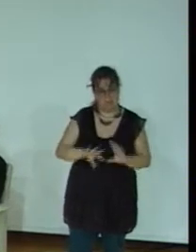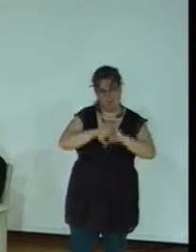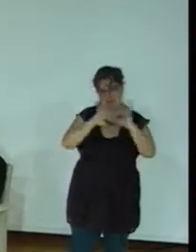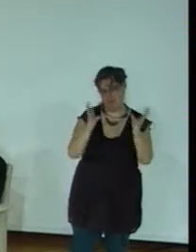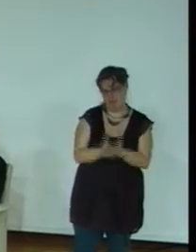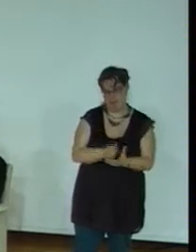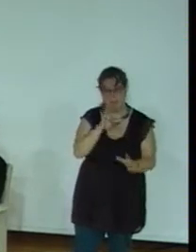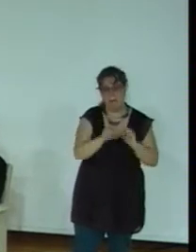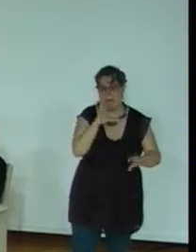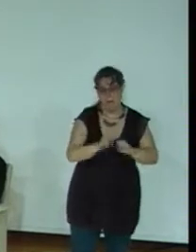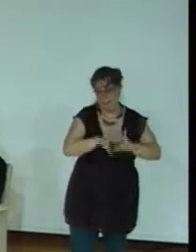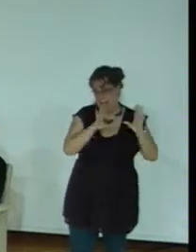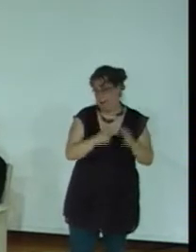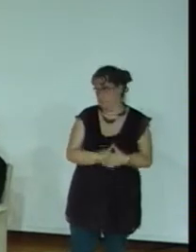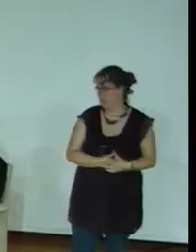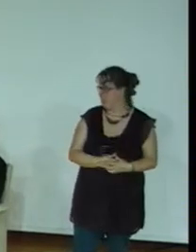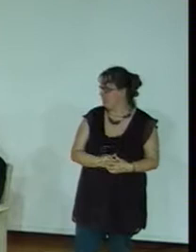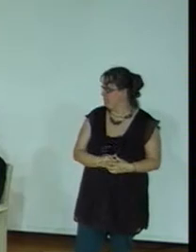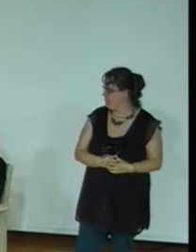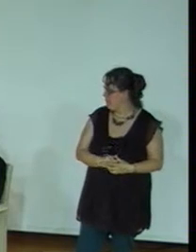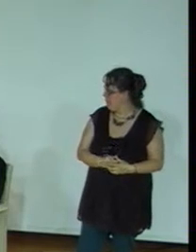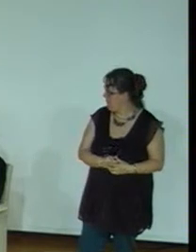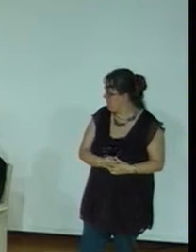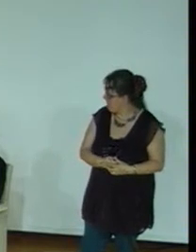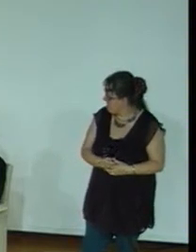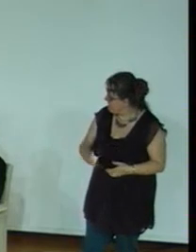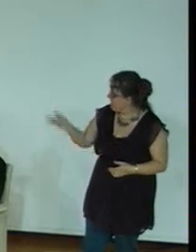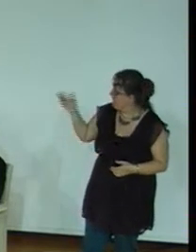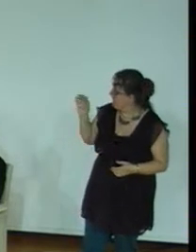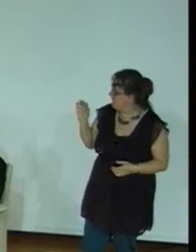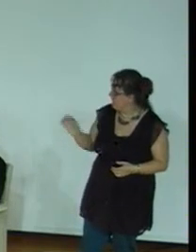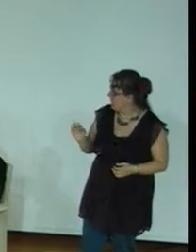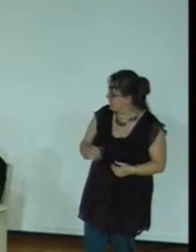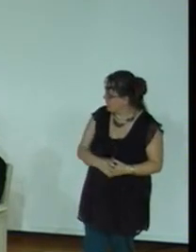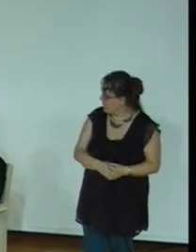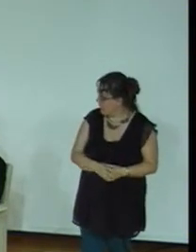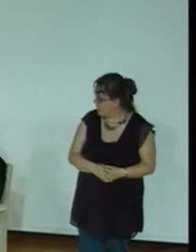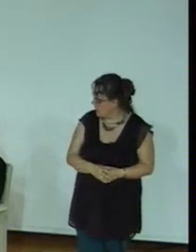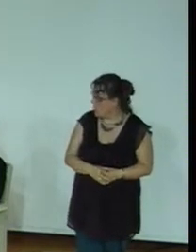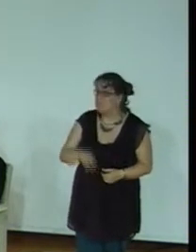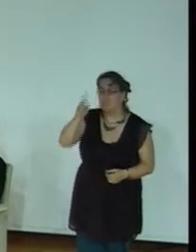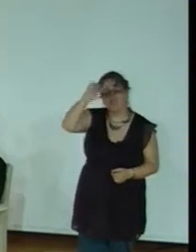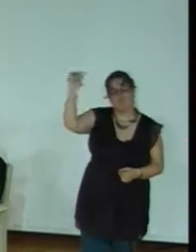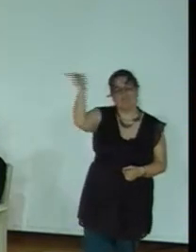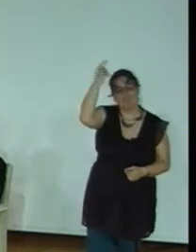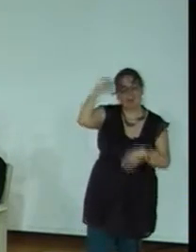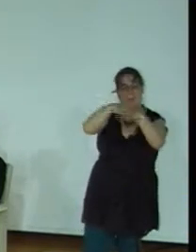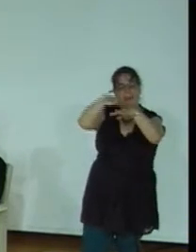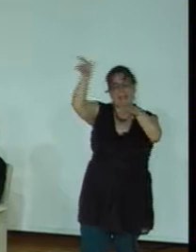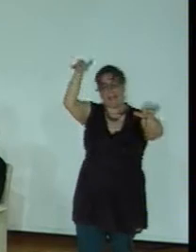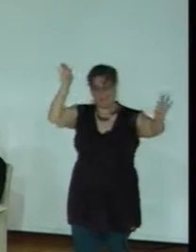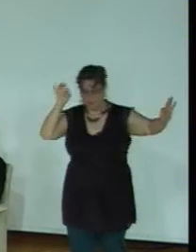Pour en revenir à l'un des fantasmes actuellement des hommes politiques, qui est d'essayer de trouver les signaux faibles